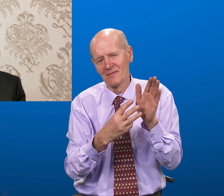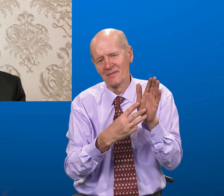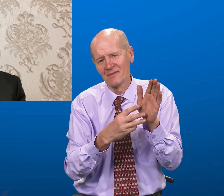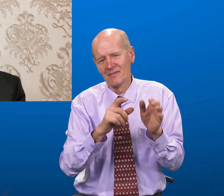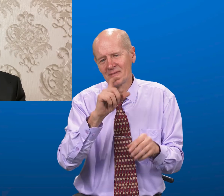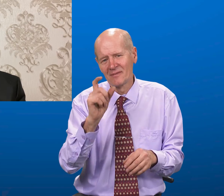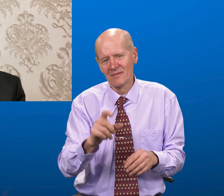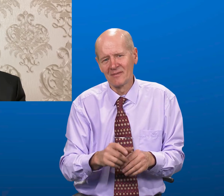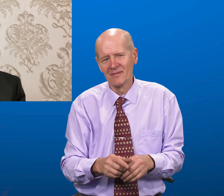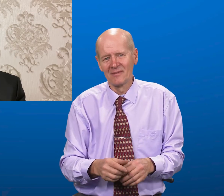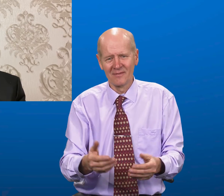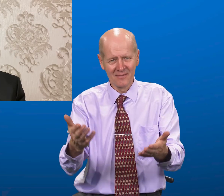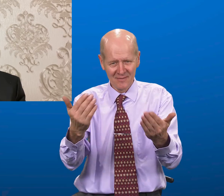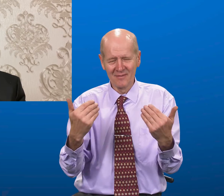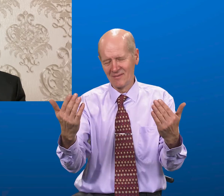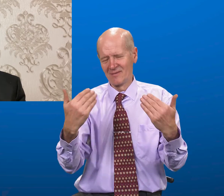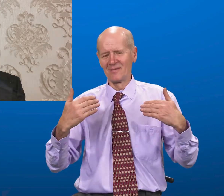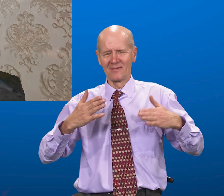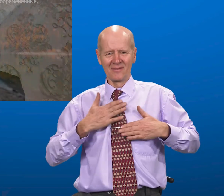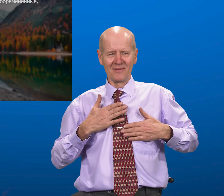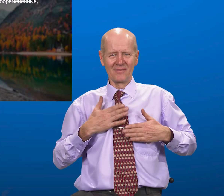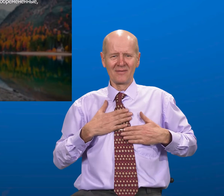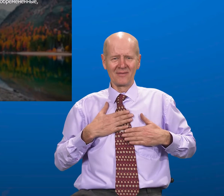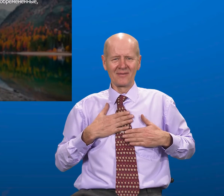в 28 стихе.